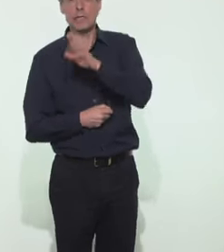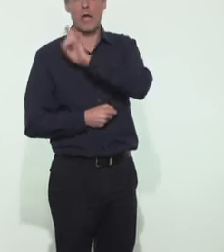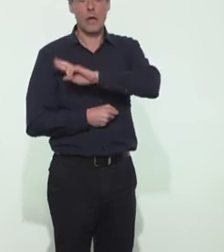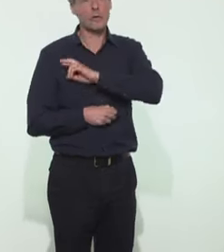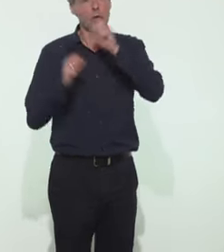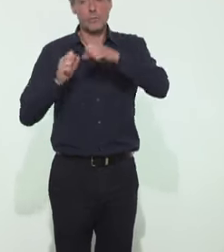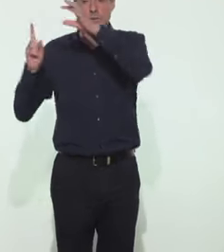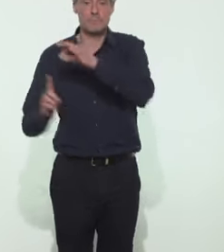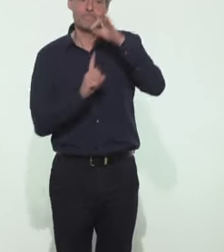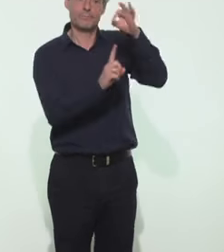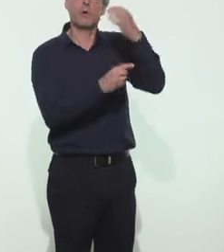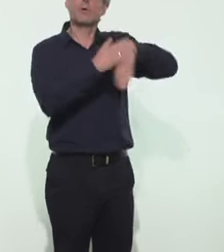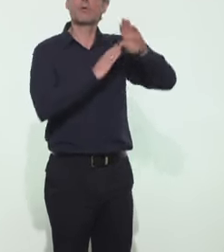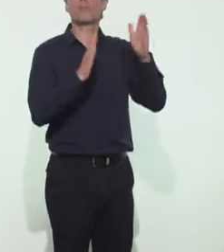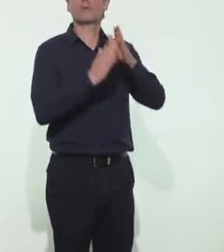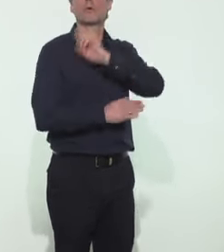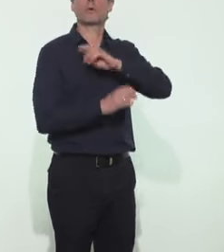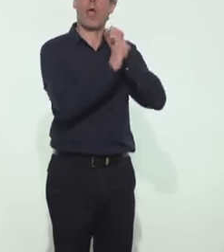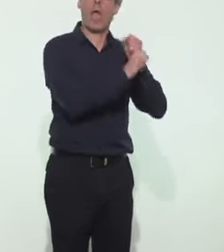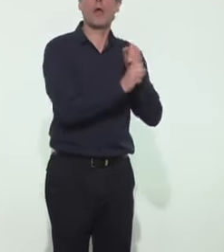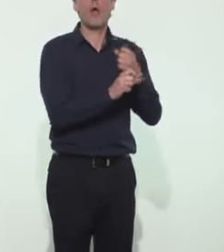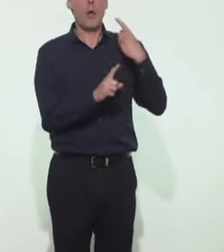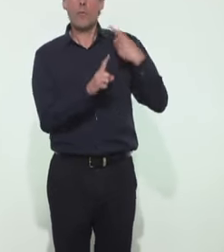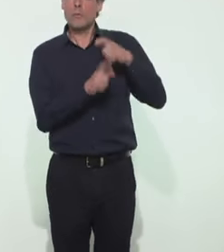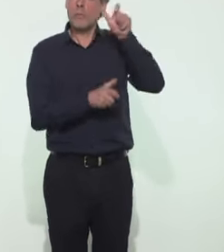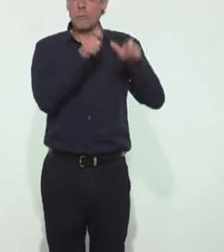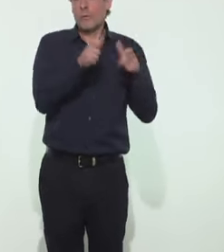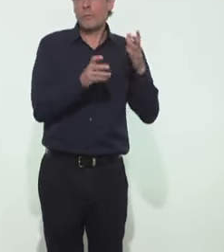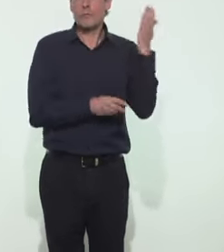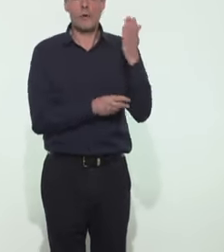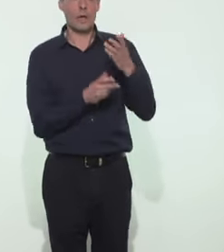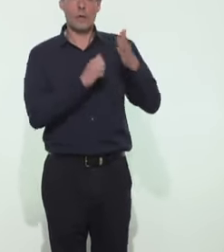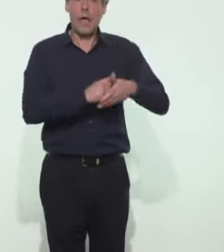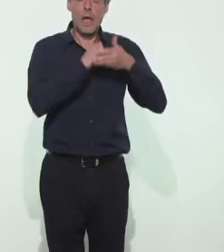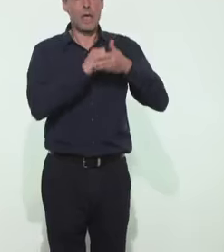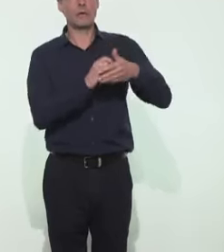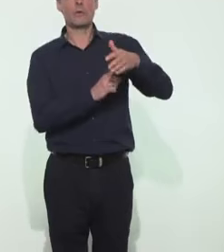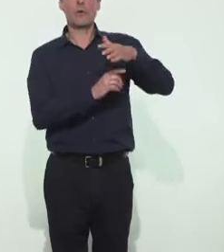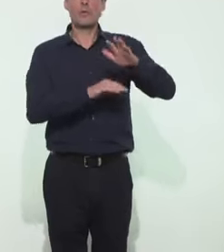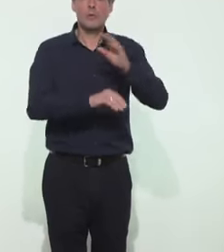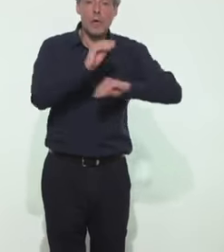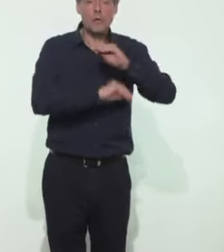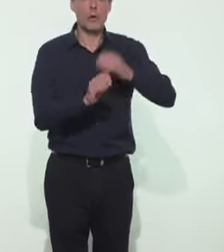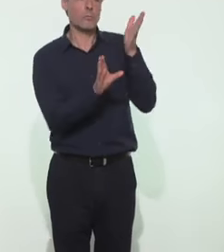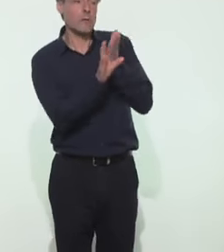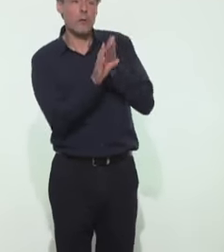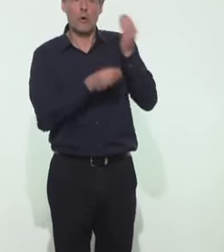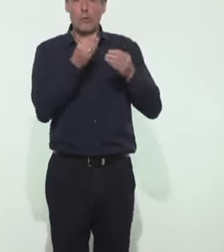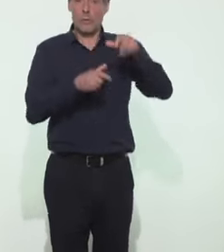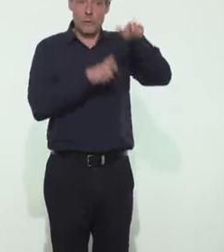mais les établissements ont aussi besoin de personnel non médical comme des aides soignants des psychologues mais aussi des cuisiniers